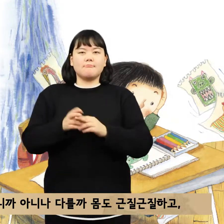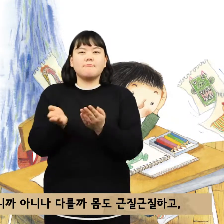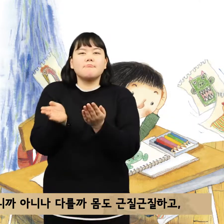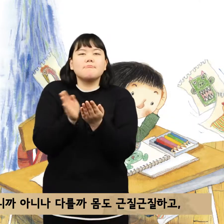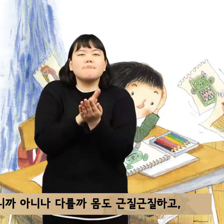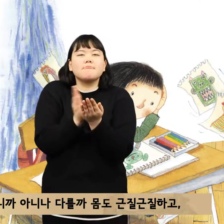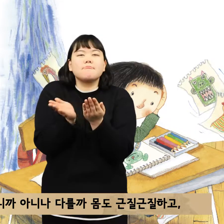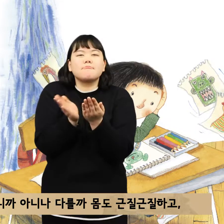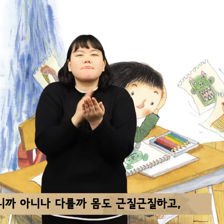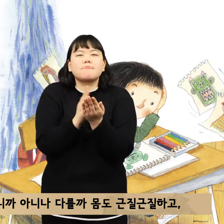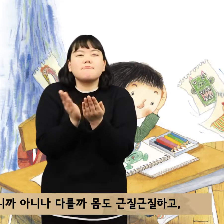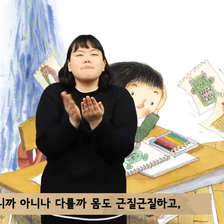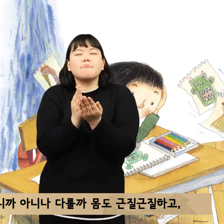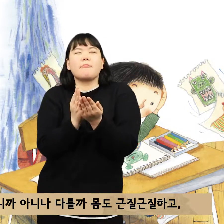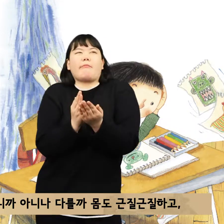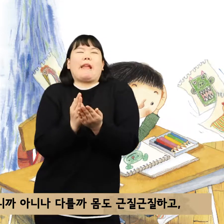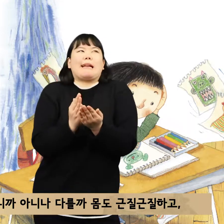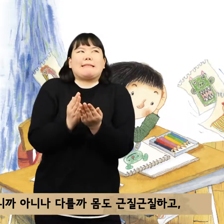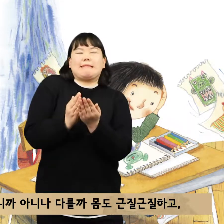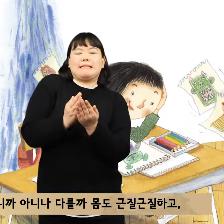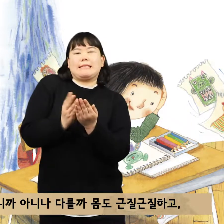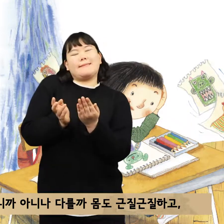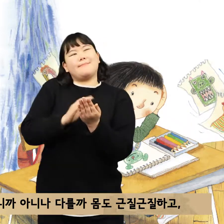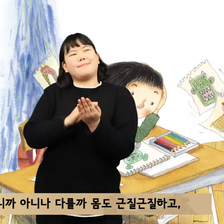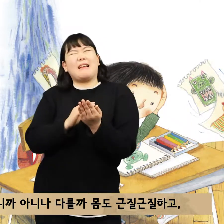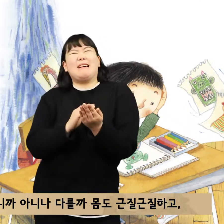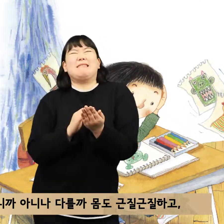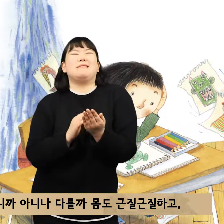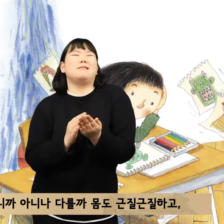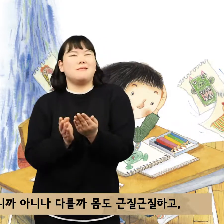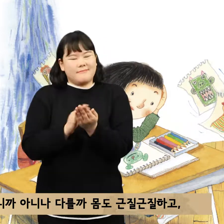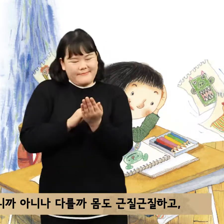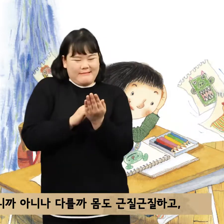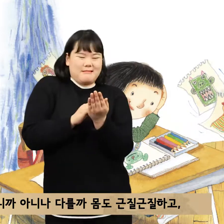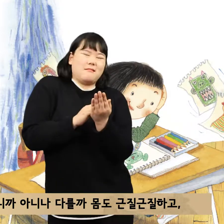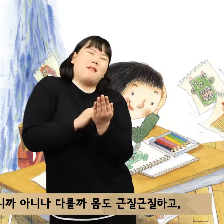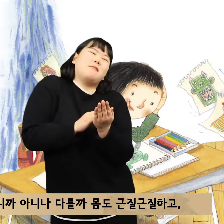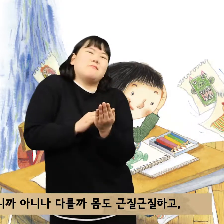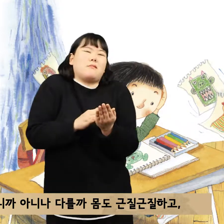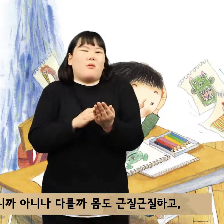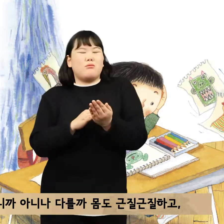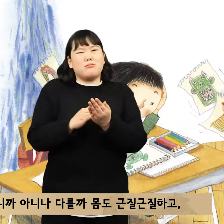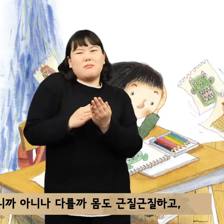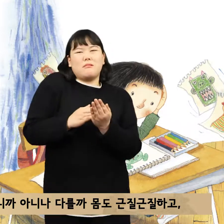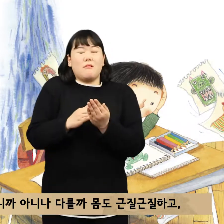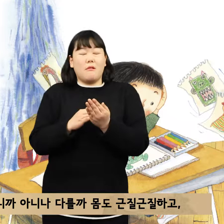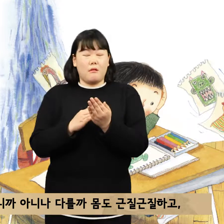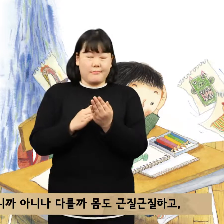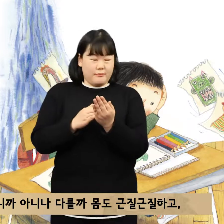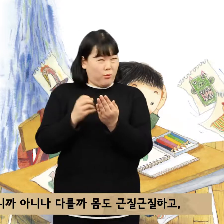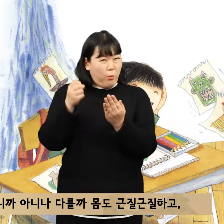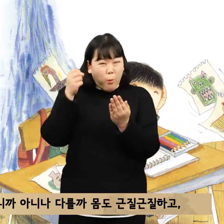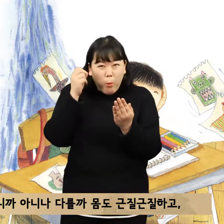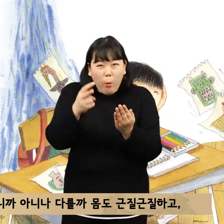가만히 앉아서 책을 읽으려니까 아니나 다를까 몸도 근질근질하고